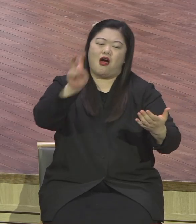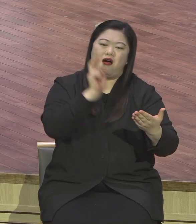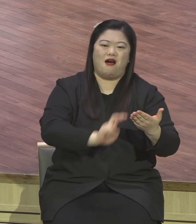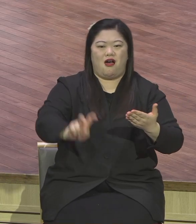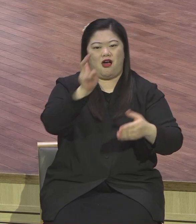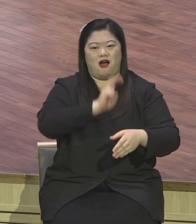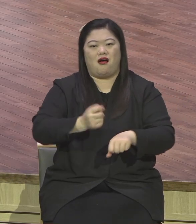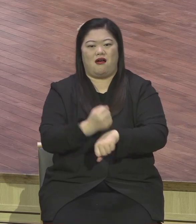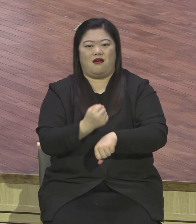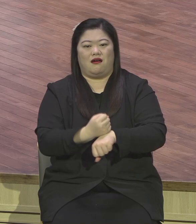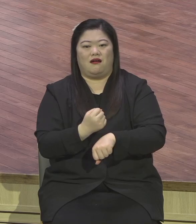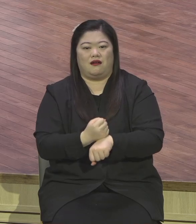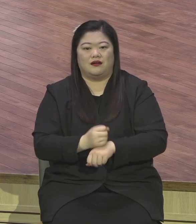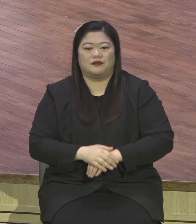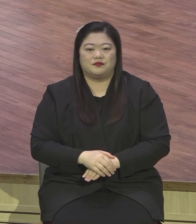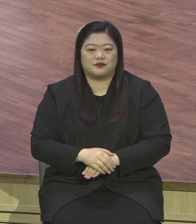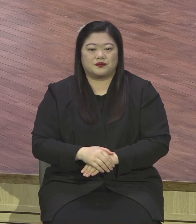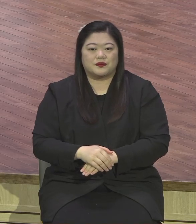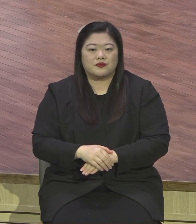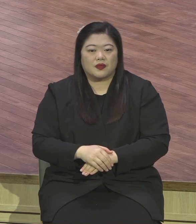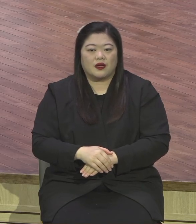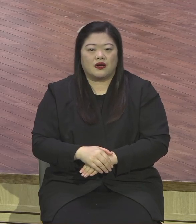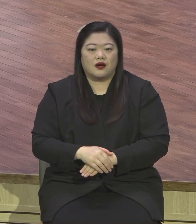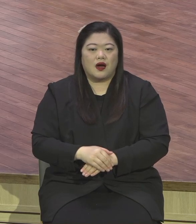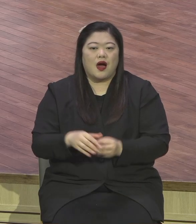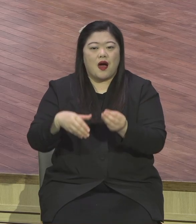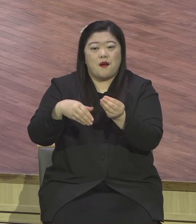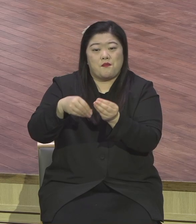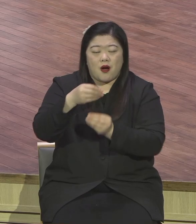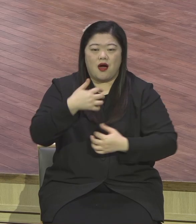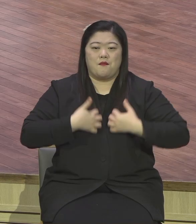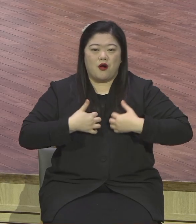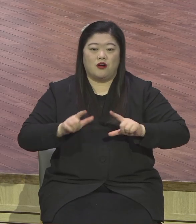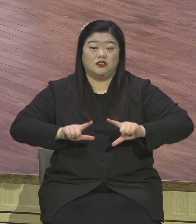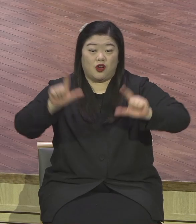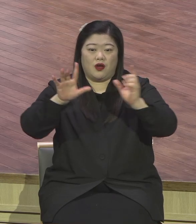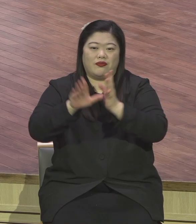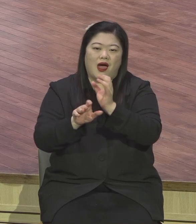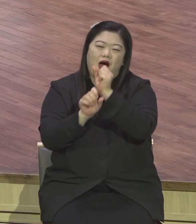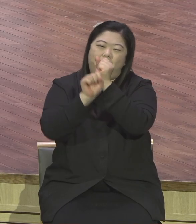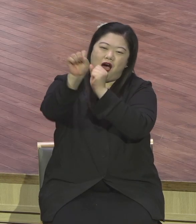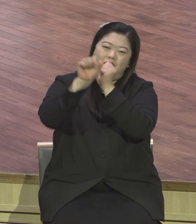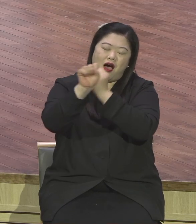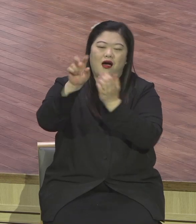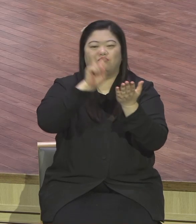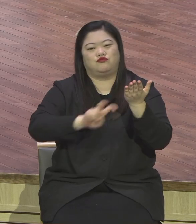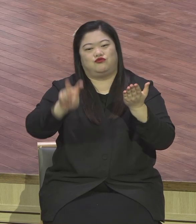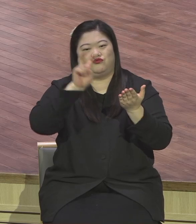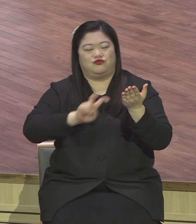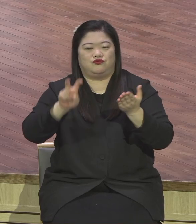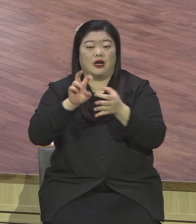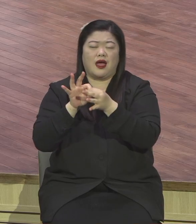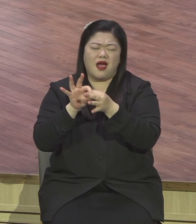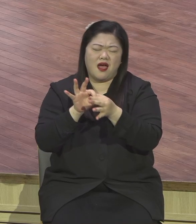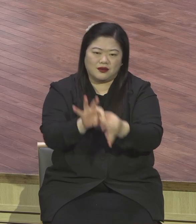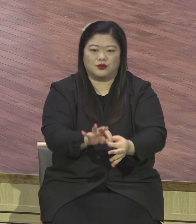초하루와 보름과 우리의 명절에 나팔을 불지어다 라고 말씀하고 있어요. 2절, 3절 계속 그렇게 나와요. 절기 때